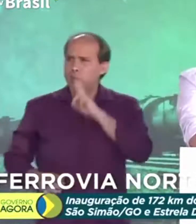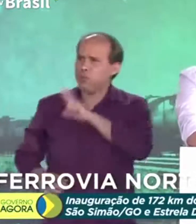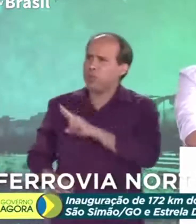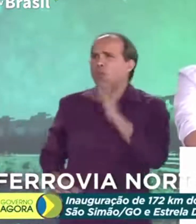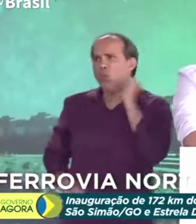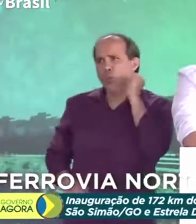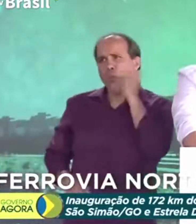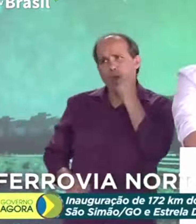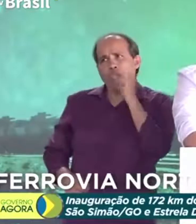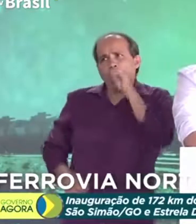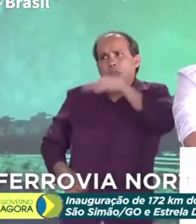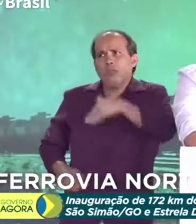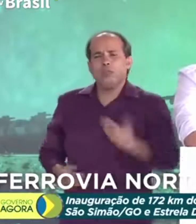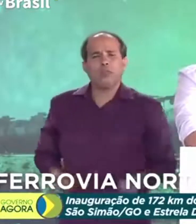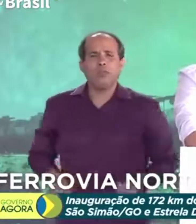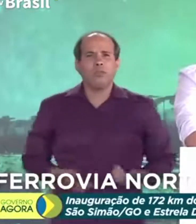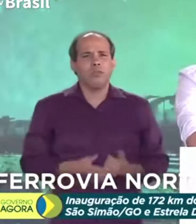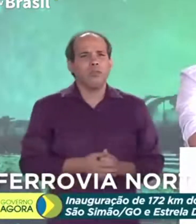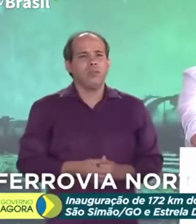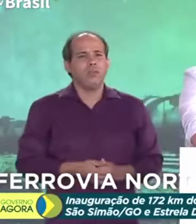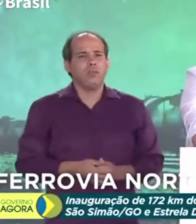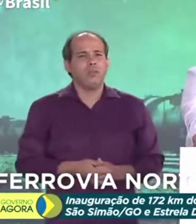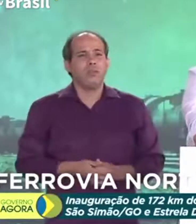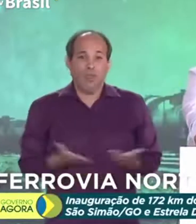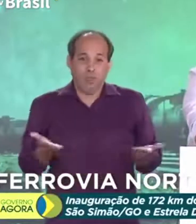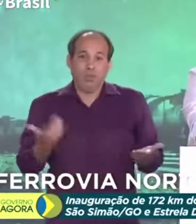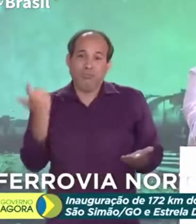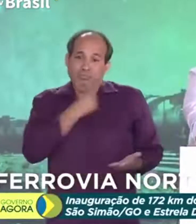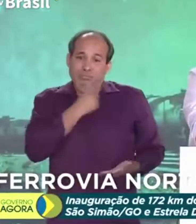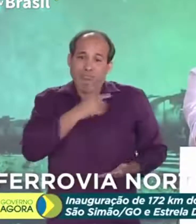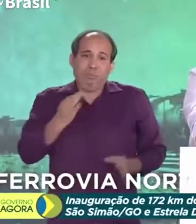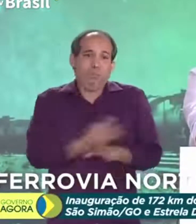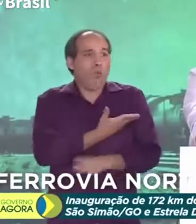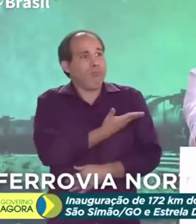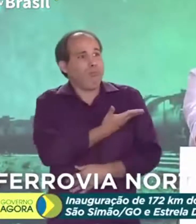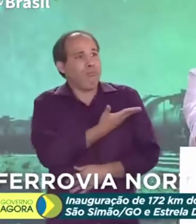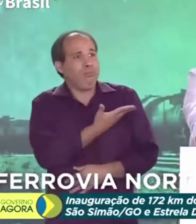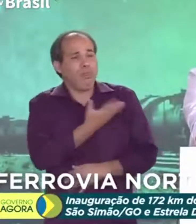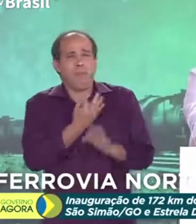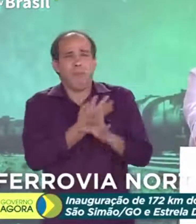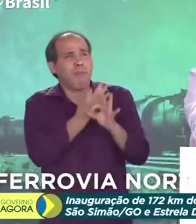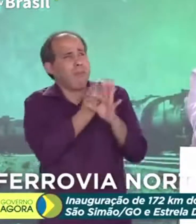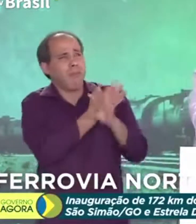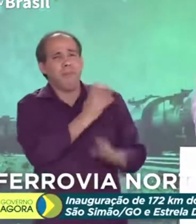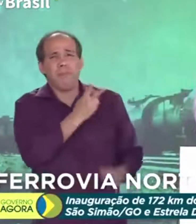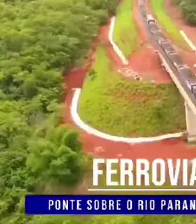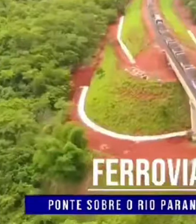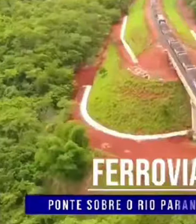acho que dá. E estamos fazendo.